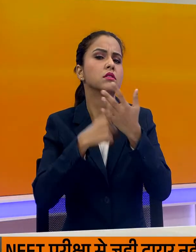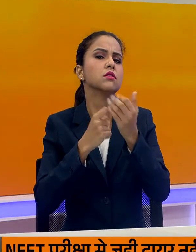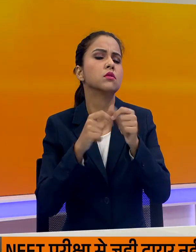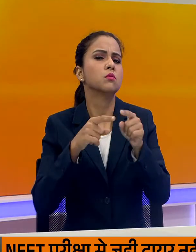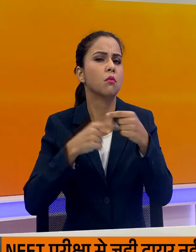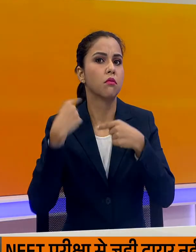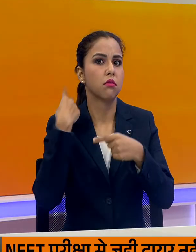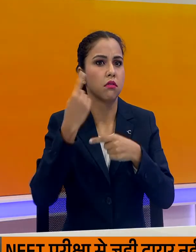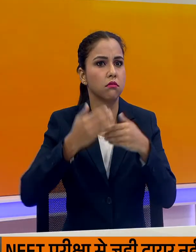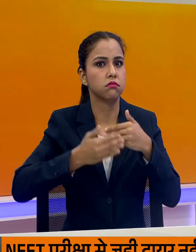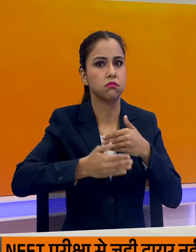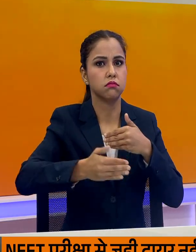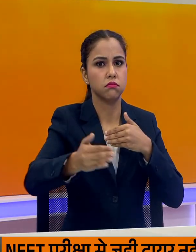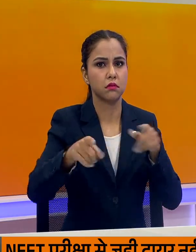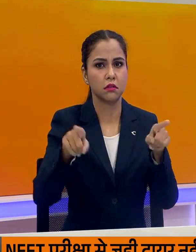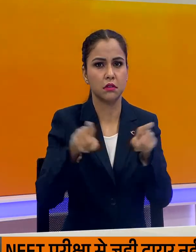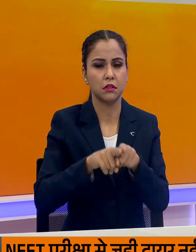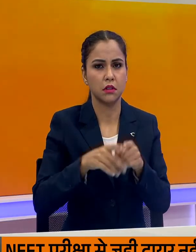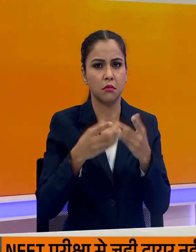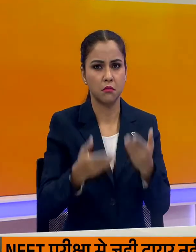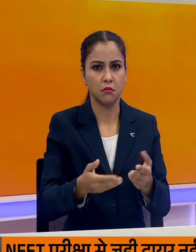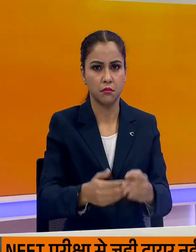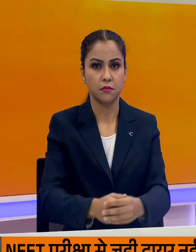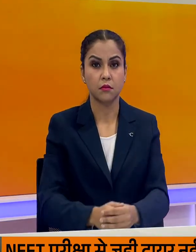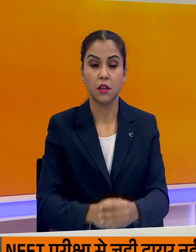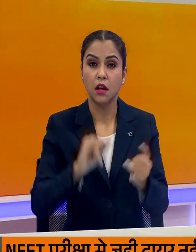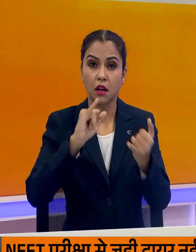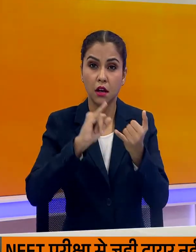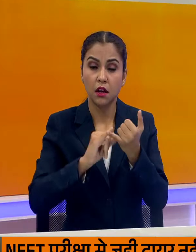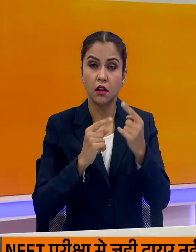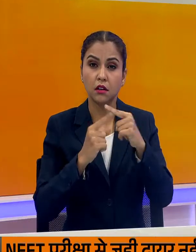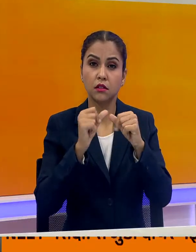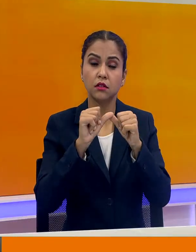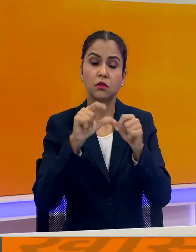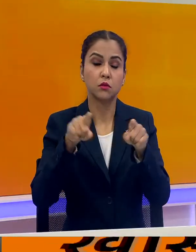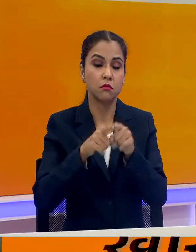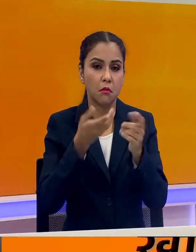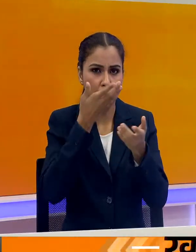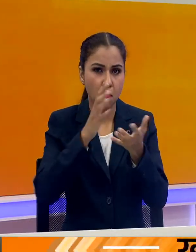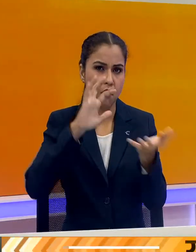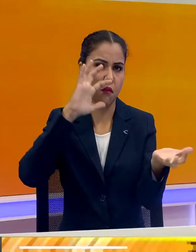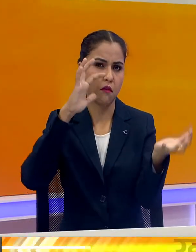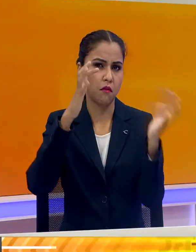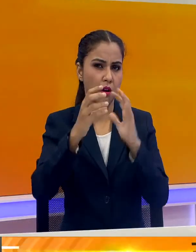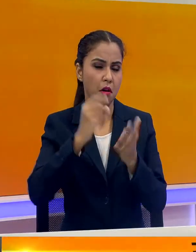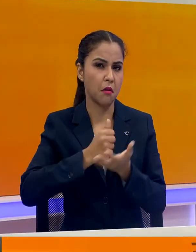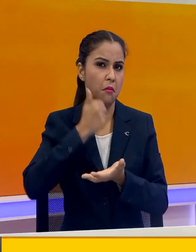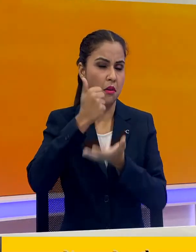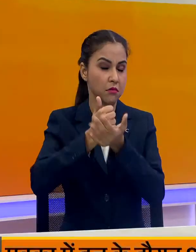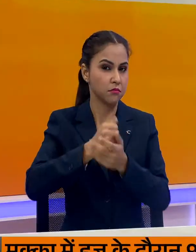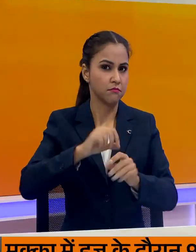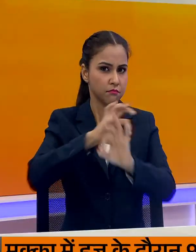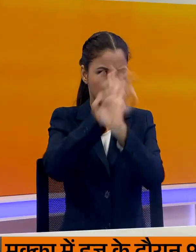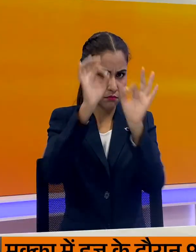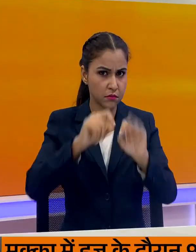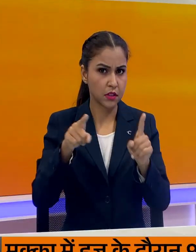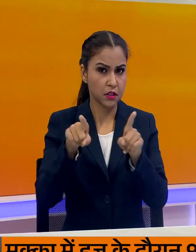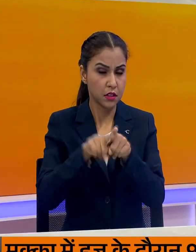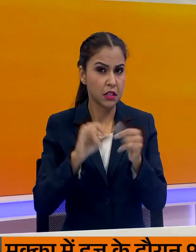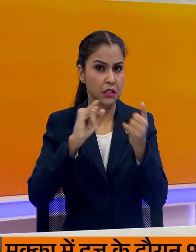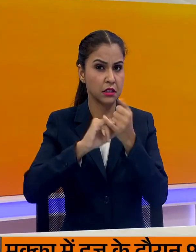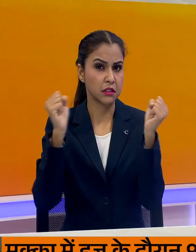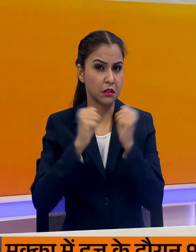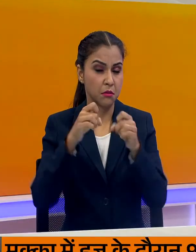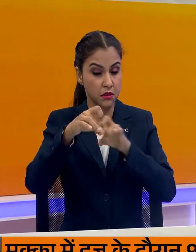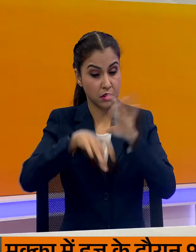लंबा खिंचता जा रहा इंतजार। सतलुज पेयजल परियोजना को वर्ल्ड बैंक की मदद से तैयार किया जा रहा है। इसके जरिए शिमला शहर को